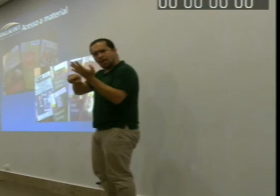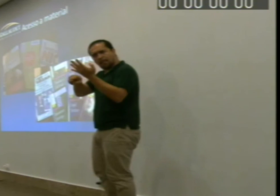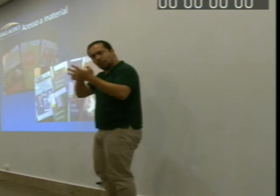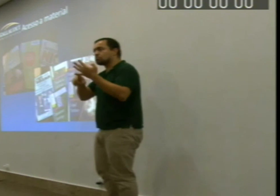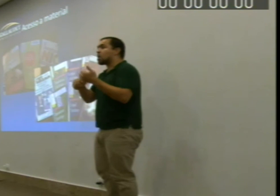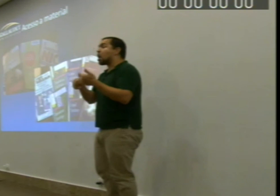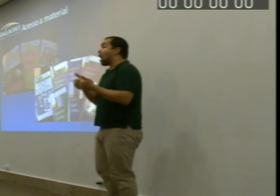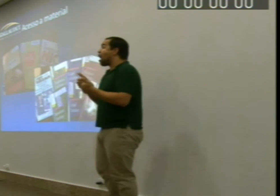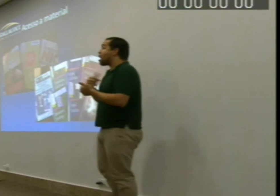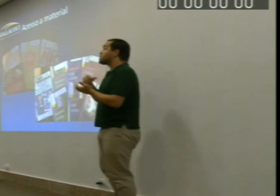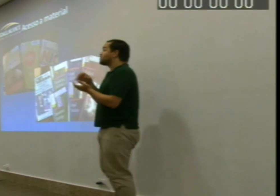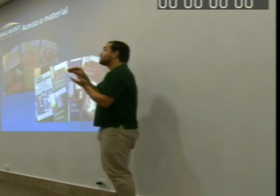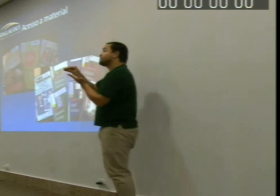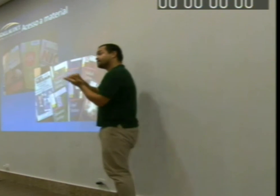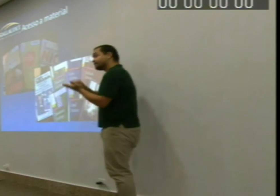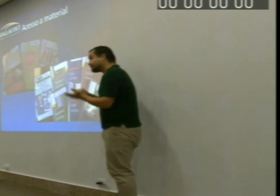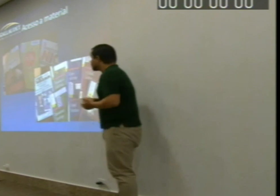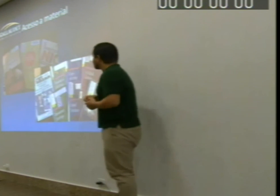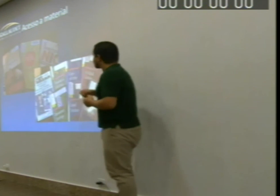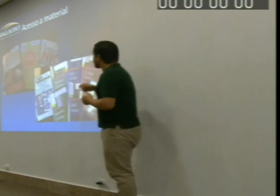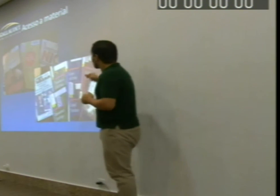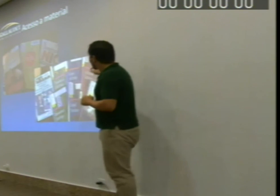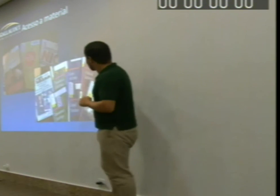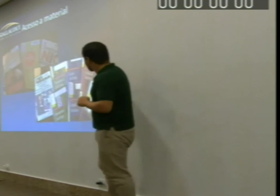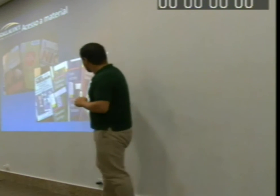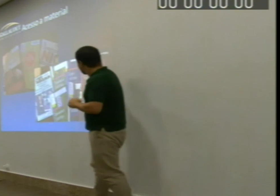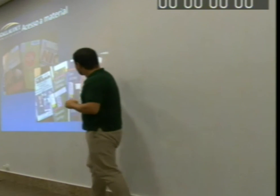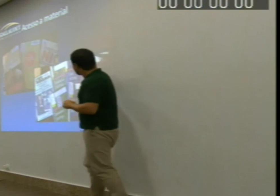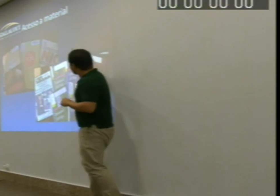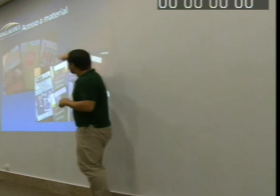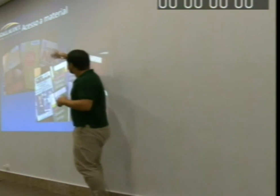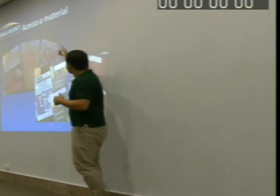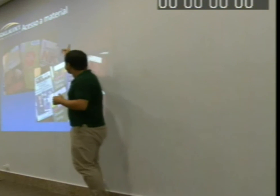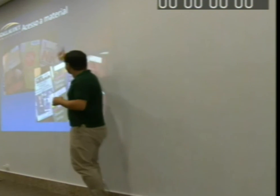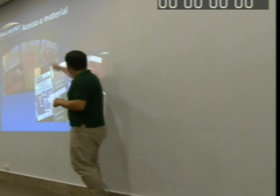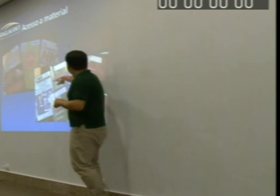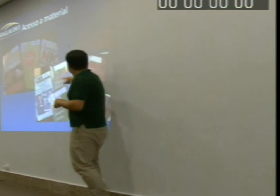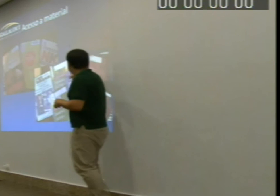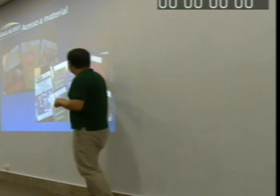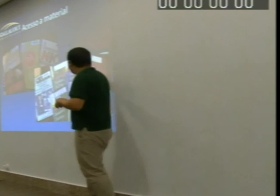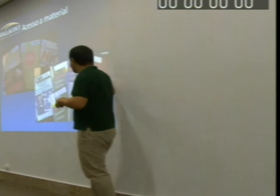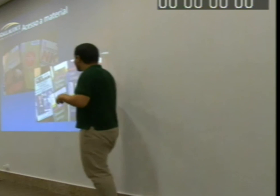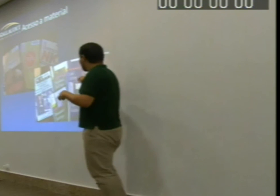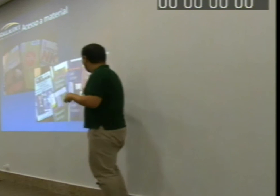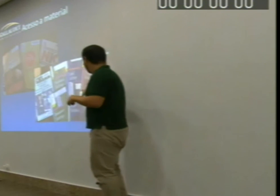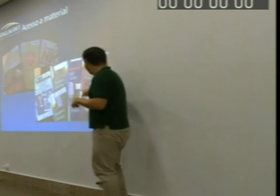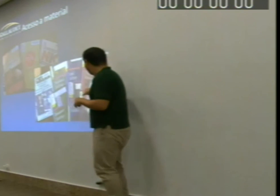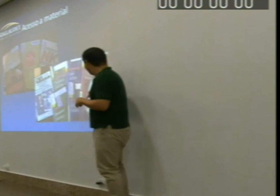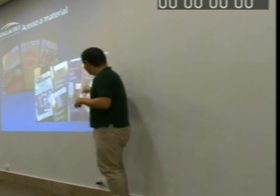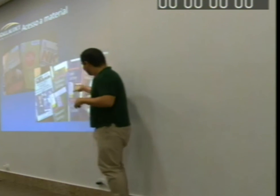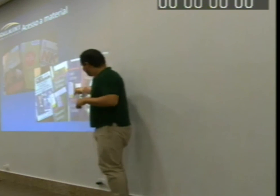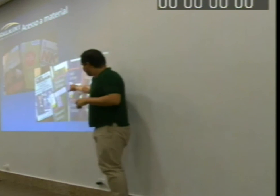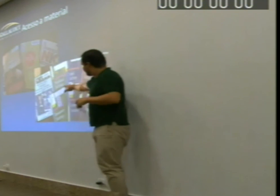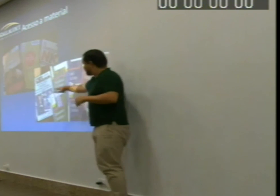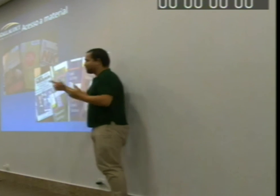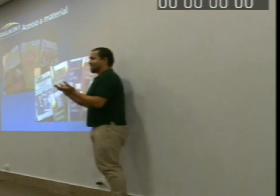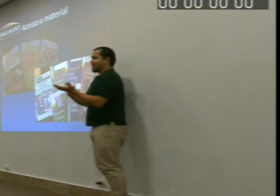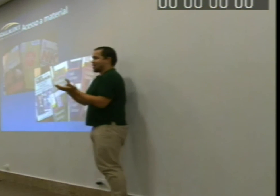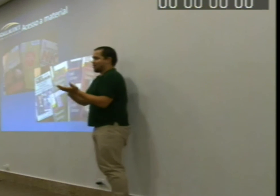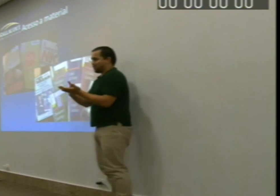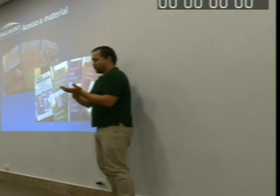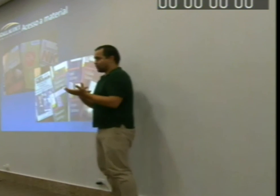livros materiais todas cois ah eu falei Ah tudo bem fiz uma lista com todos esses